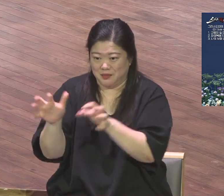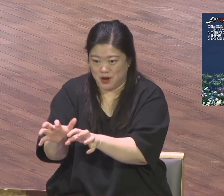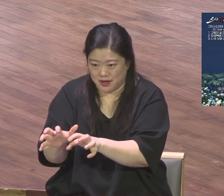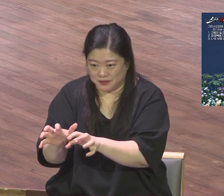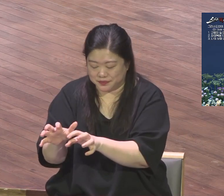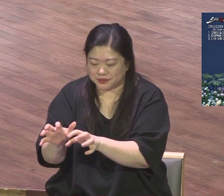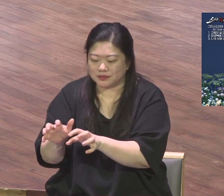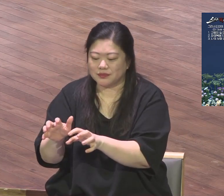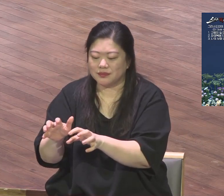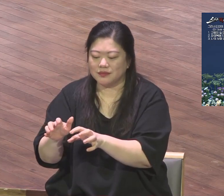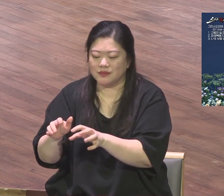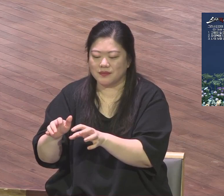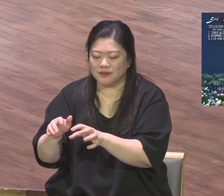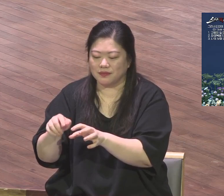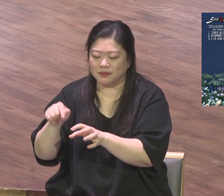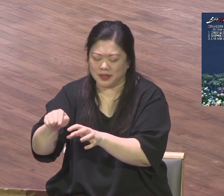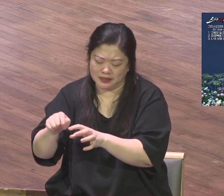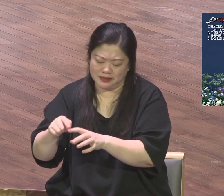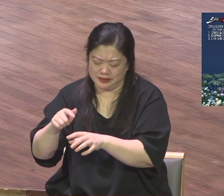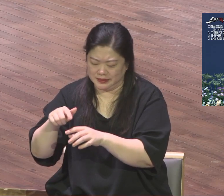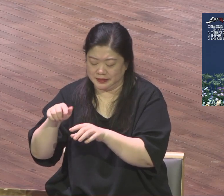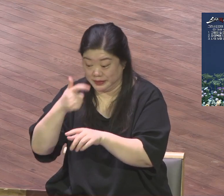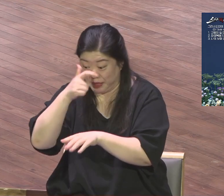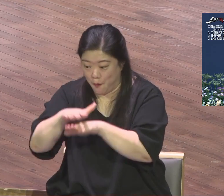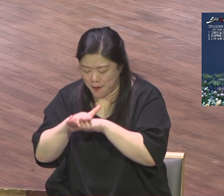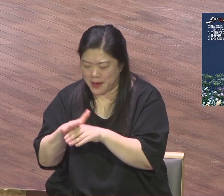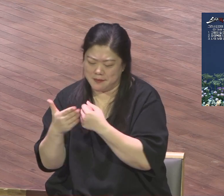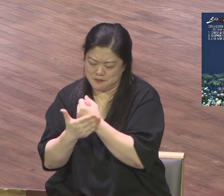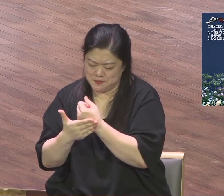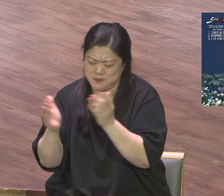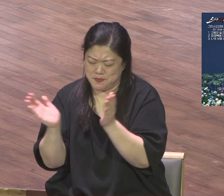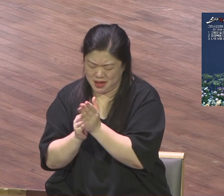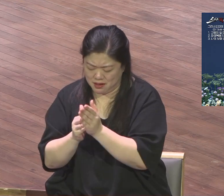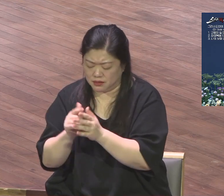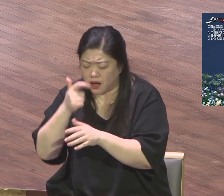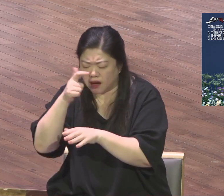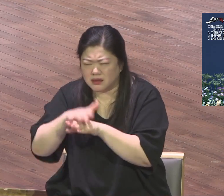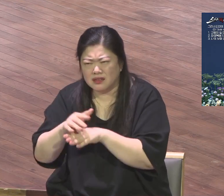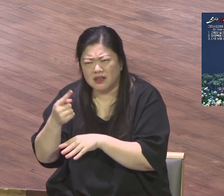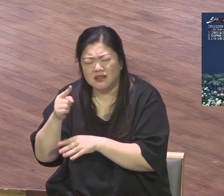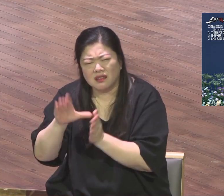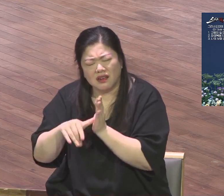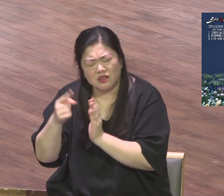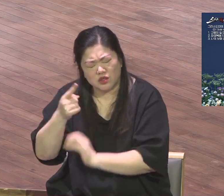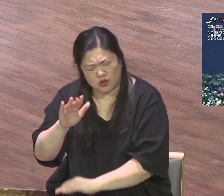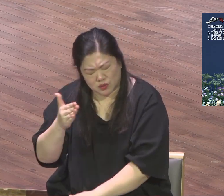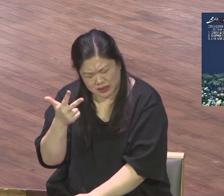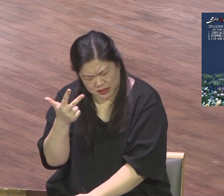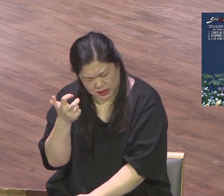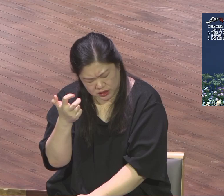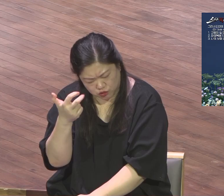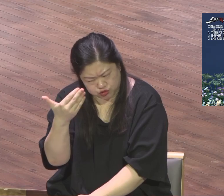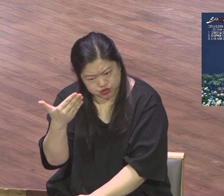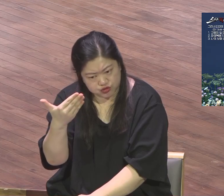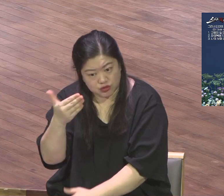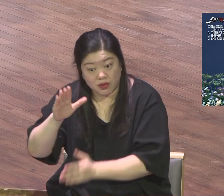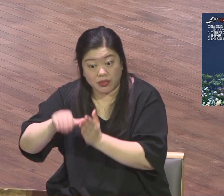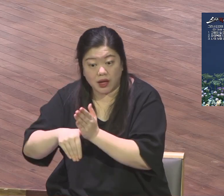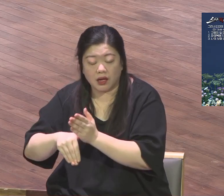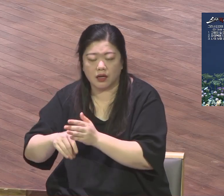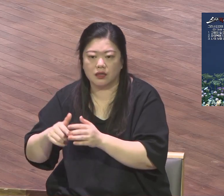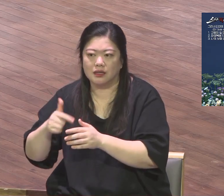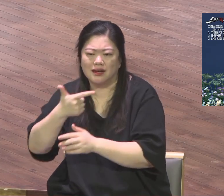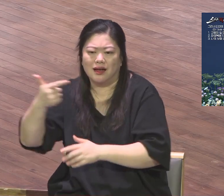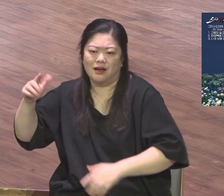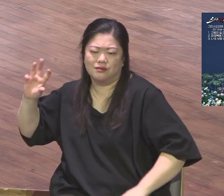예배당과 사택을 짓는데 태풍 칼멘호가 불어와가지고 예배당 건물이 이제 브로크를 쌓고 이게 지붕 세대까지 다 했는데 그게